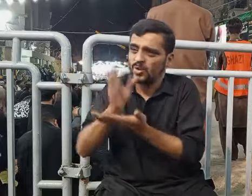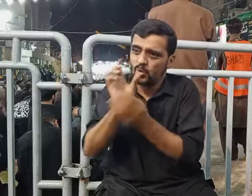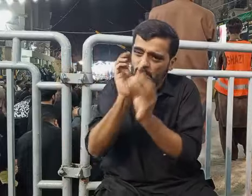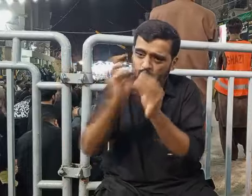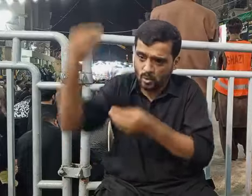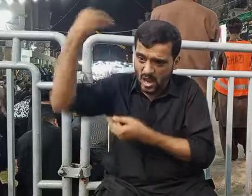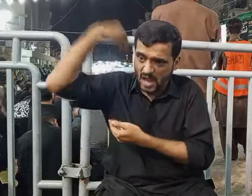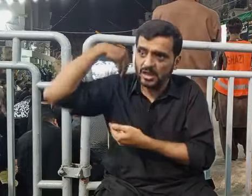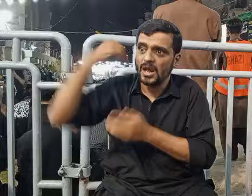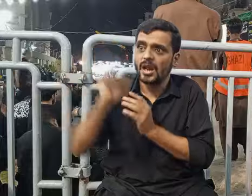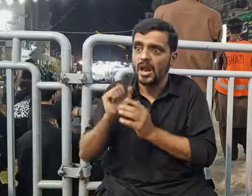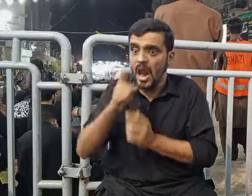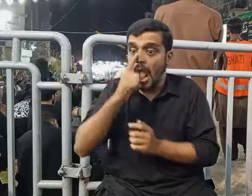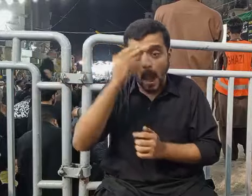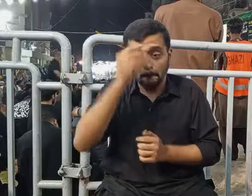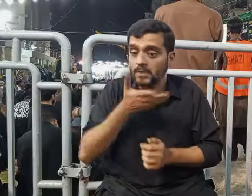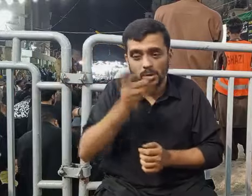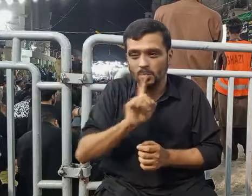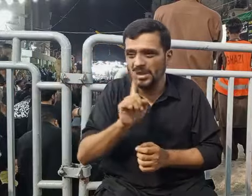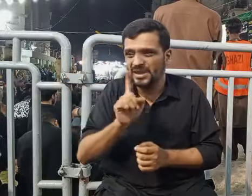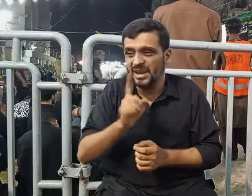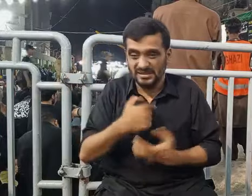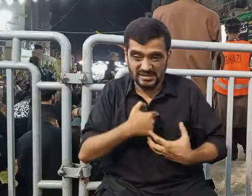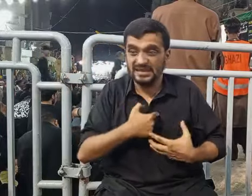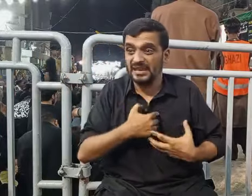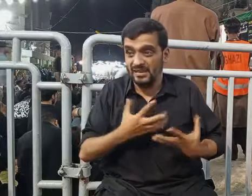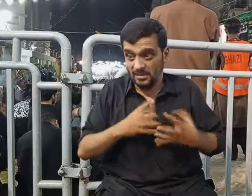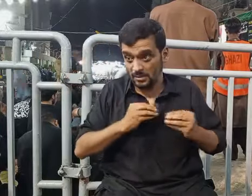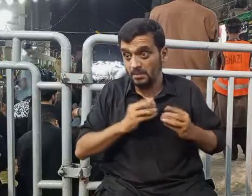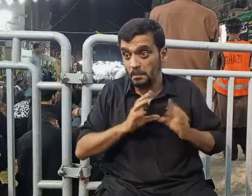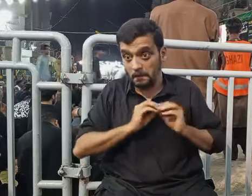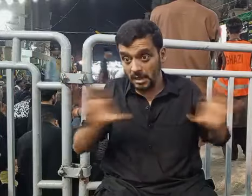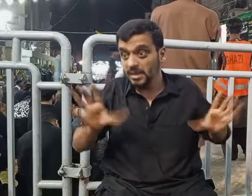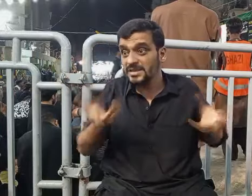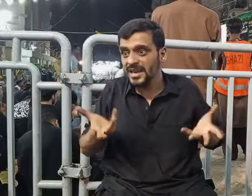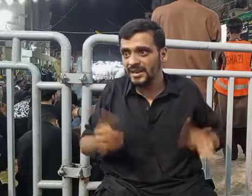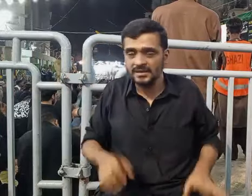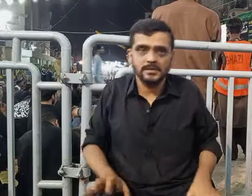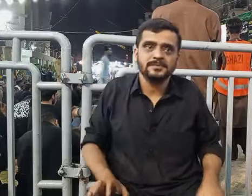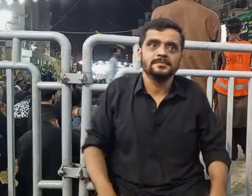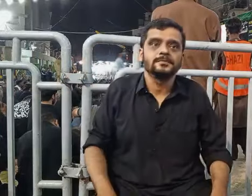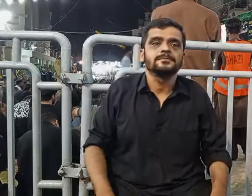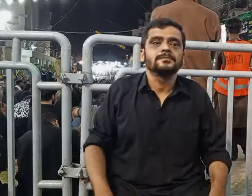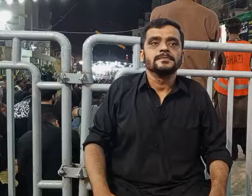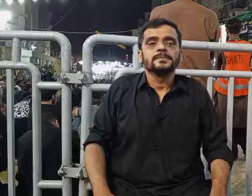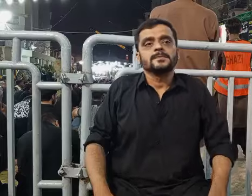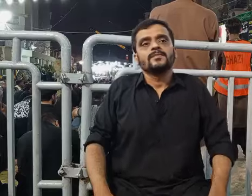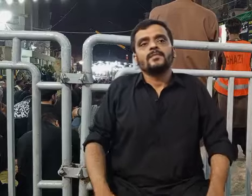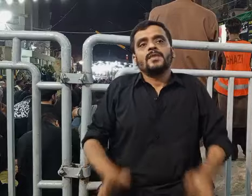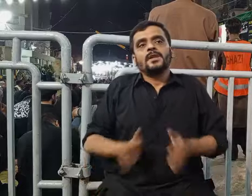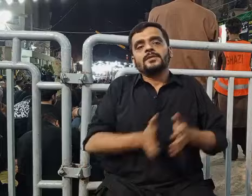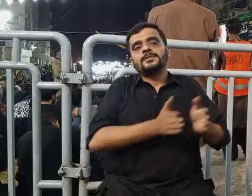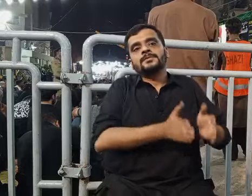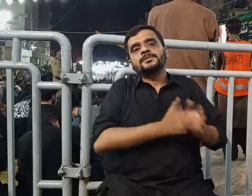اب دیکھیں جو علماء بزرگان سے سنا، آپ کی خدمت میں عرض کروں، پھر ایک جملہ علامہ جوادی نے کتاب میں لکھا ہے، وہ عجب جملہ ہے مسائل کا، وہاں ختم ہو جائیں گے